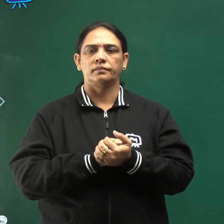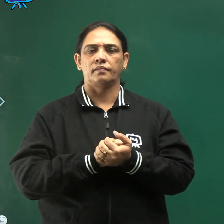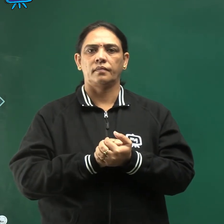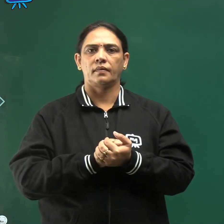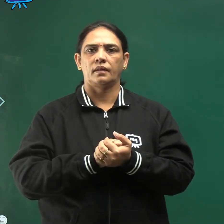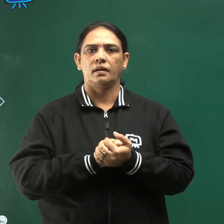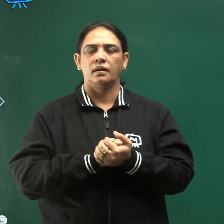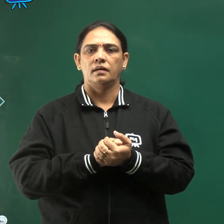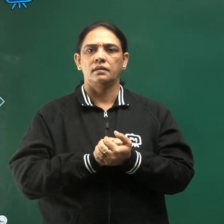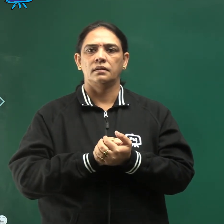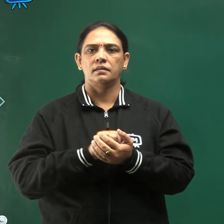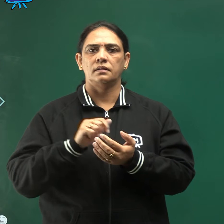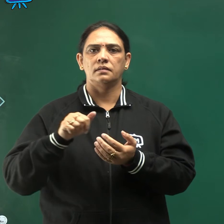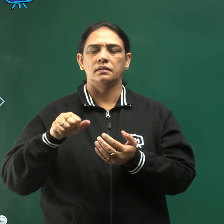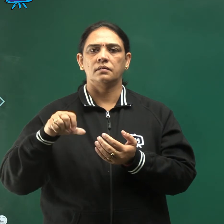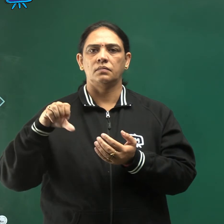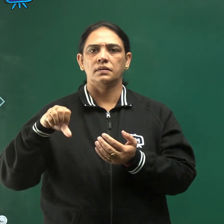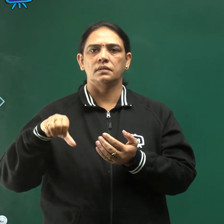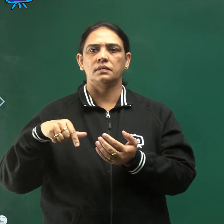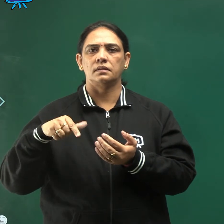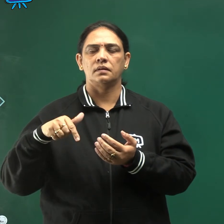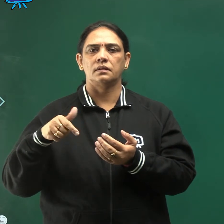सबसे बाईं तरफ के